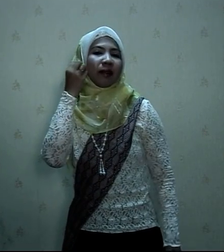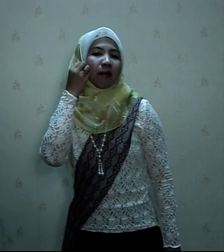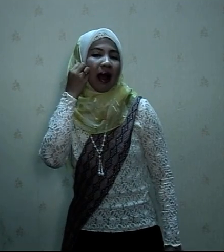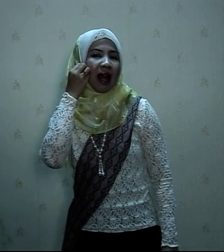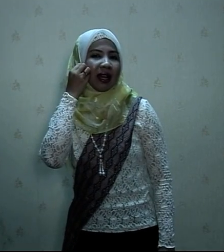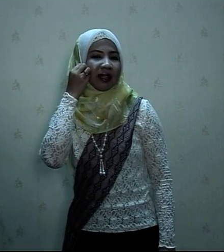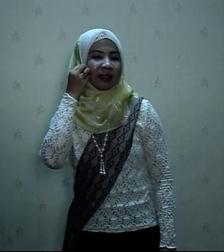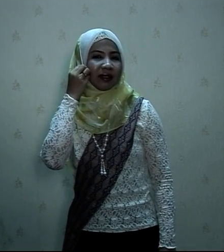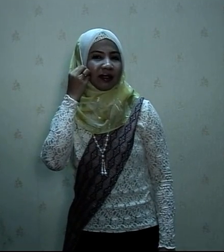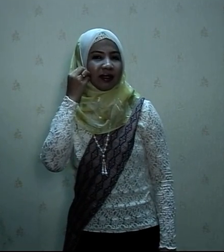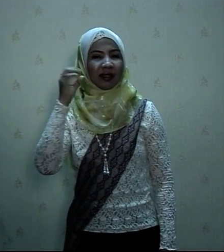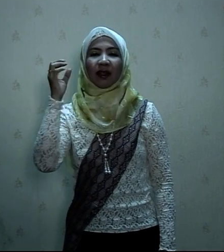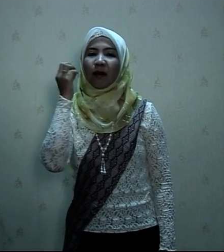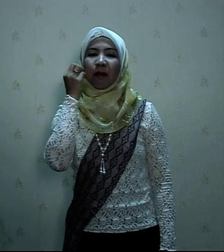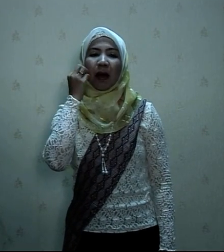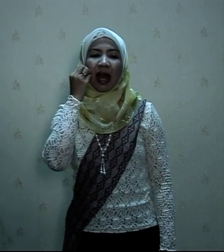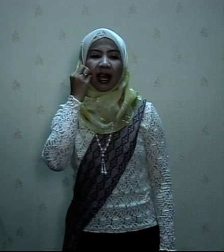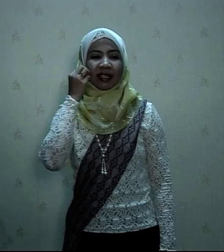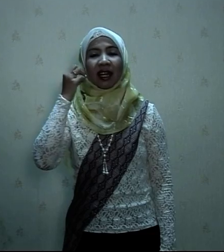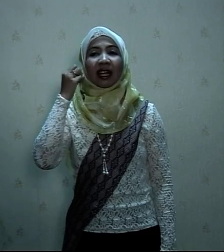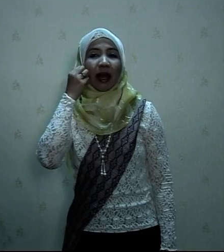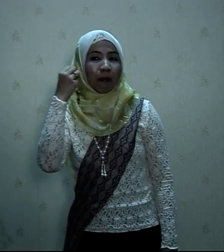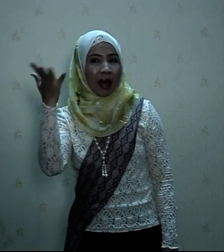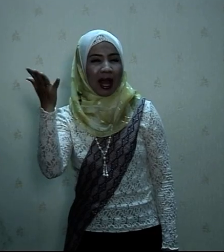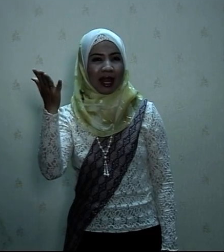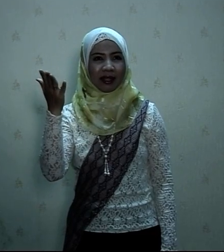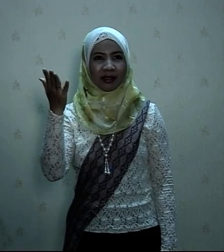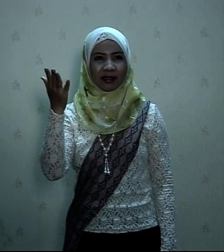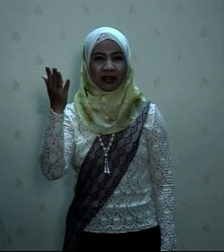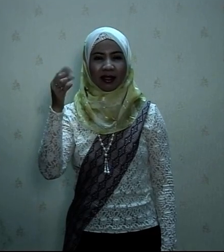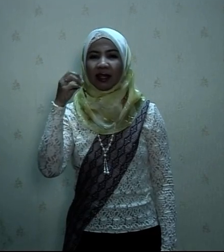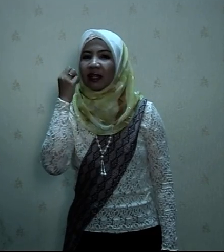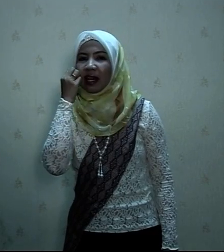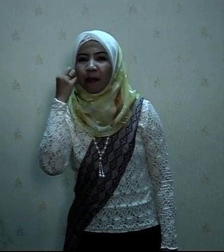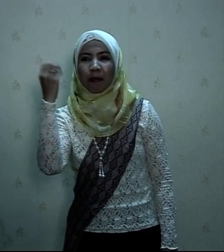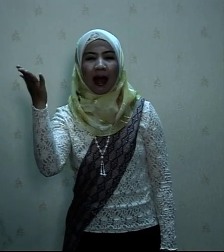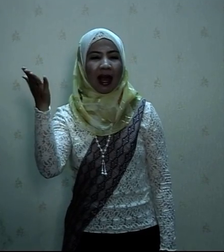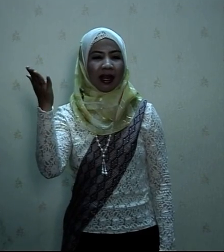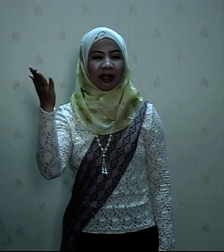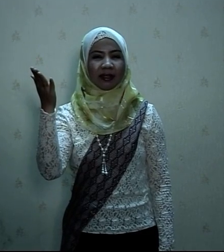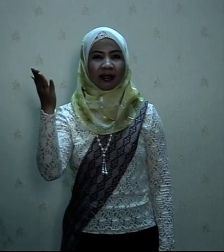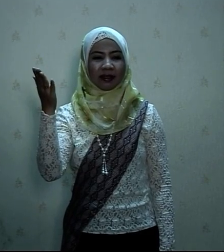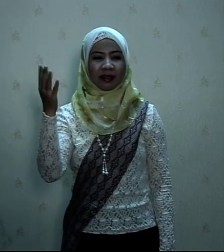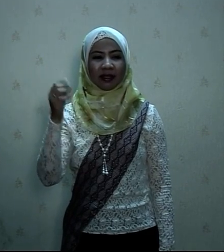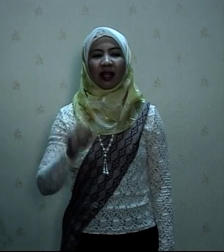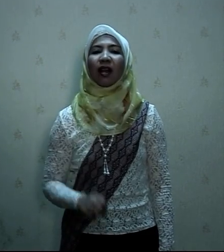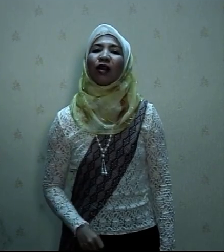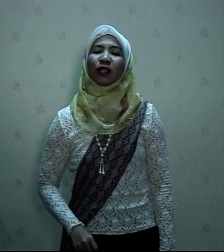บ้านบ้านกลับบ้านกลับบ้านโช